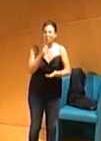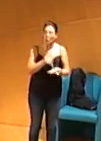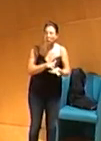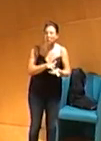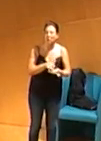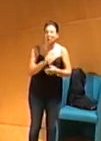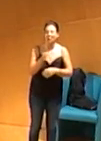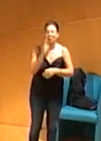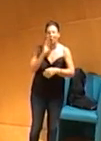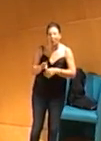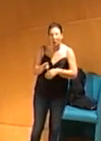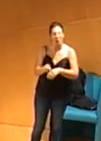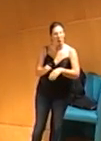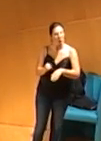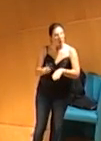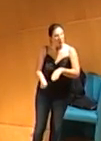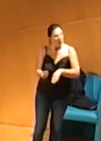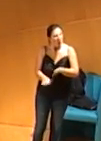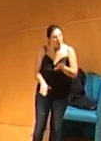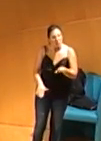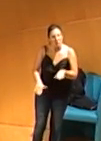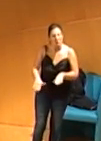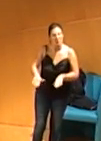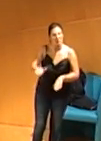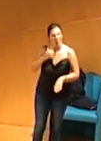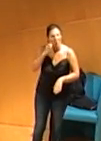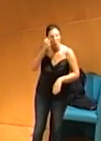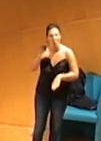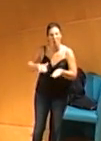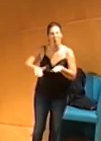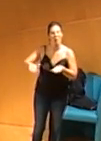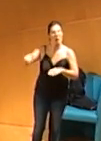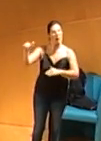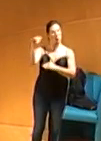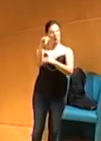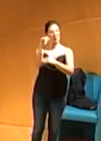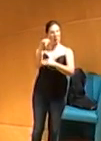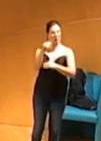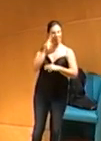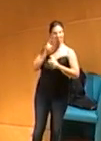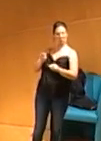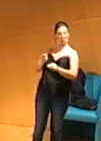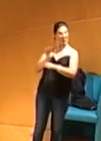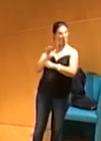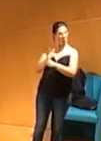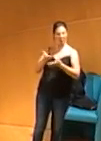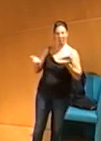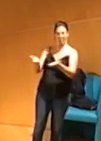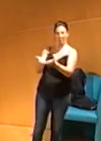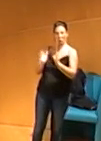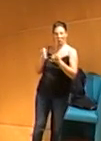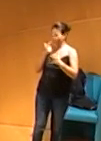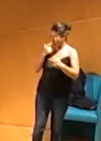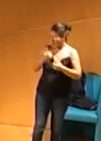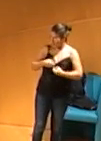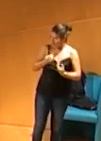l'enfance, puis l'adolescence et l'âge adulte des frères ou sœurs concernés. Mais je pense qu'on en parlera plus tout tard. À l'heure,